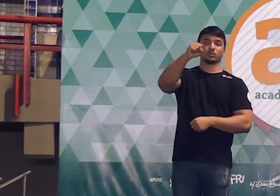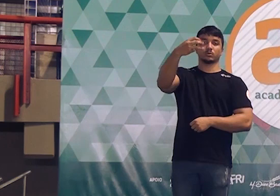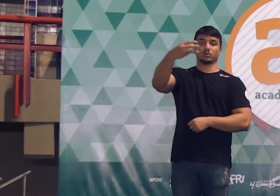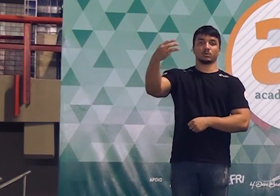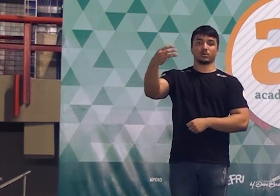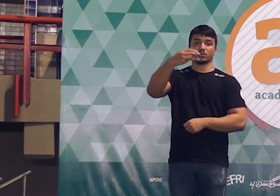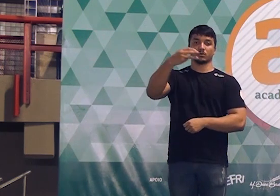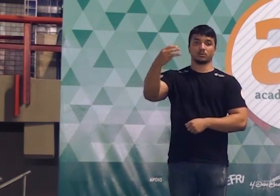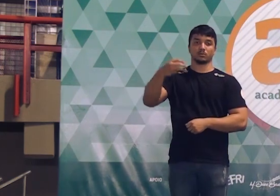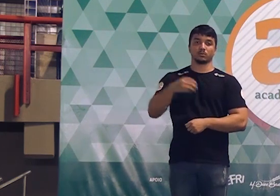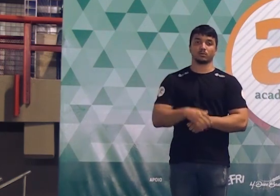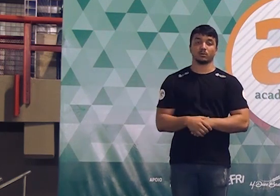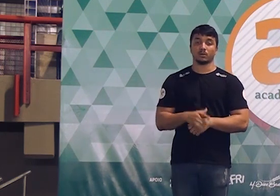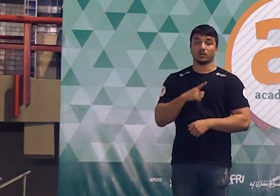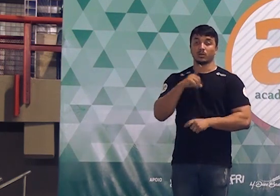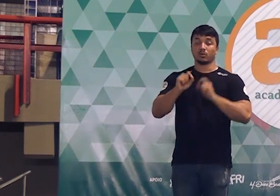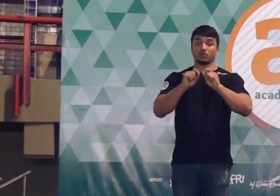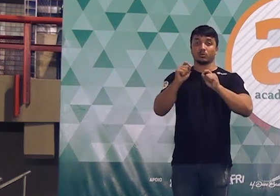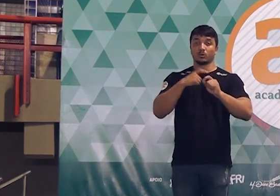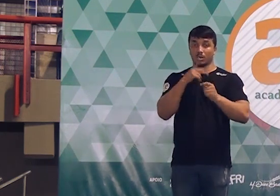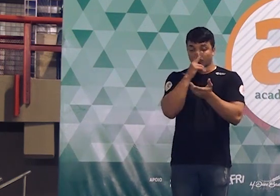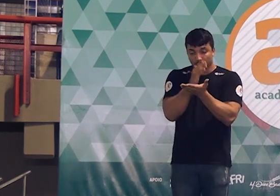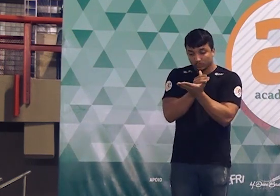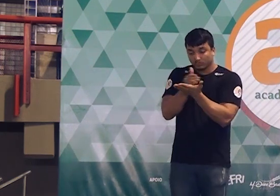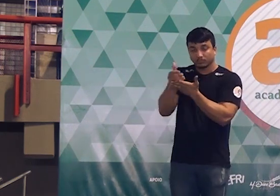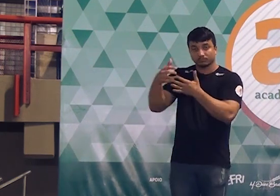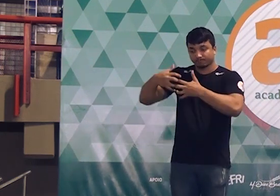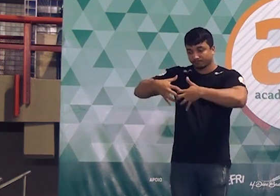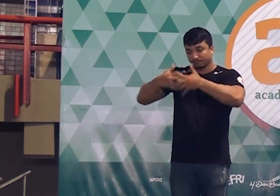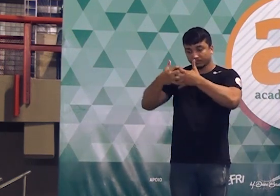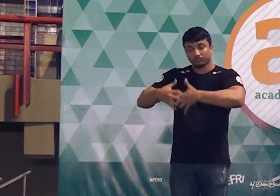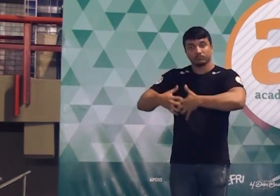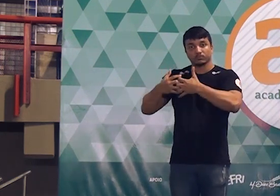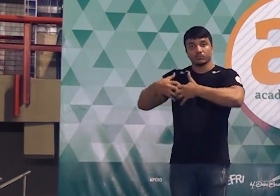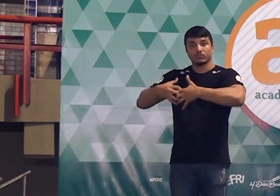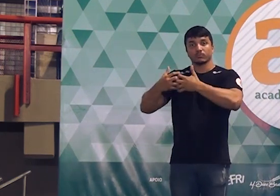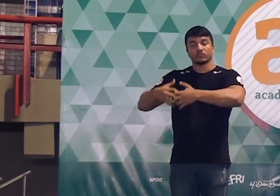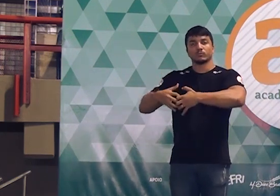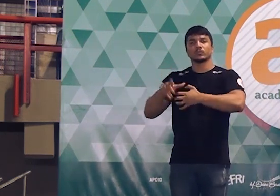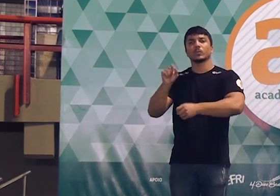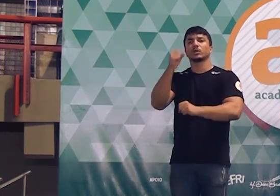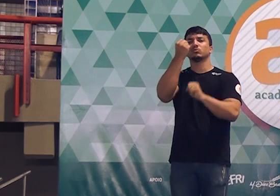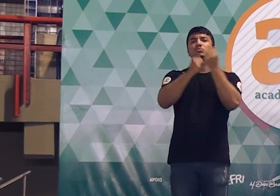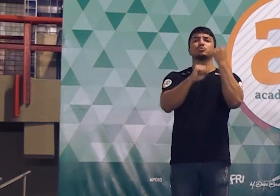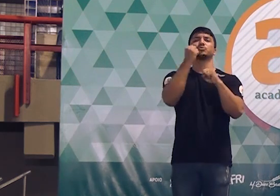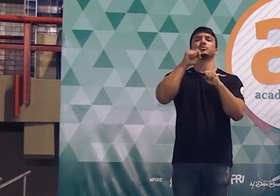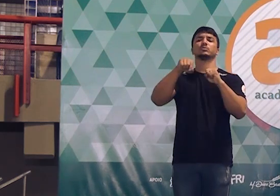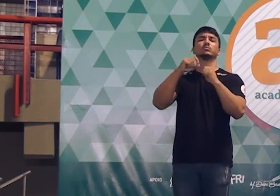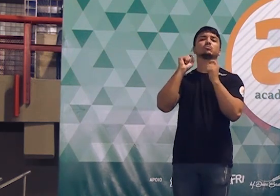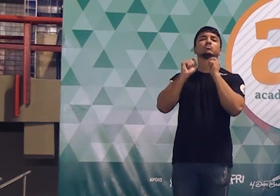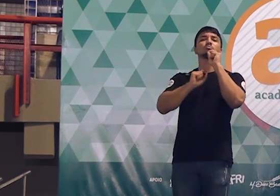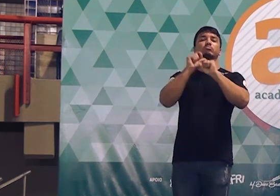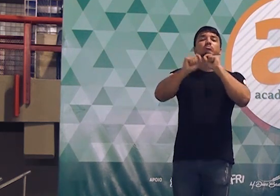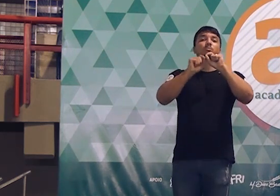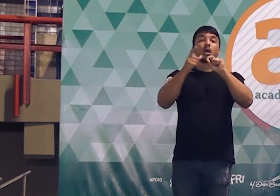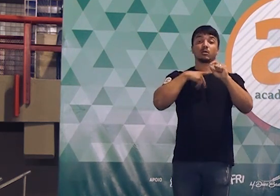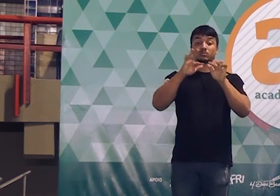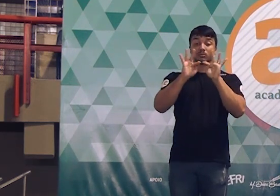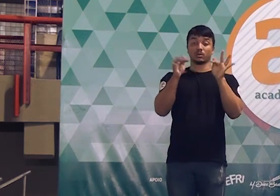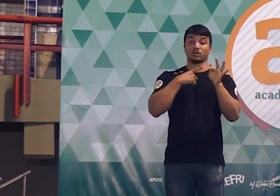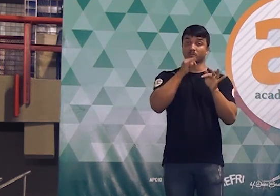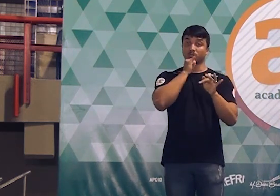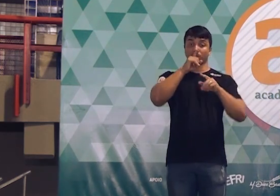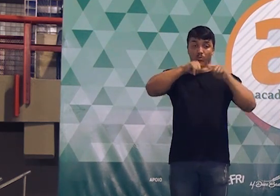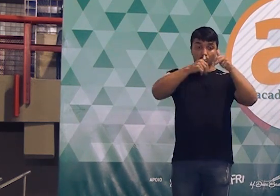1833, é onde de fato você tem a introdução do maquinário. E aí o que é a indústria? A indústria nada mais é do que você